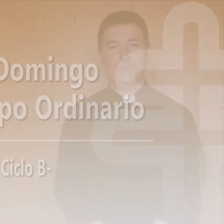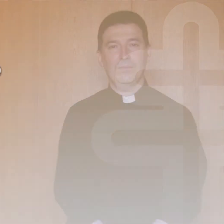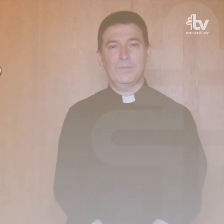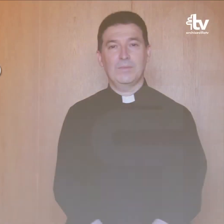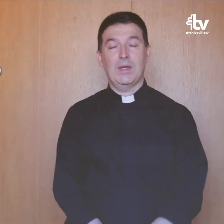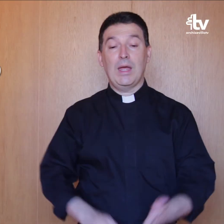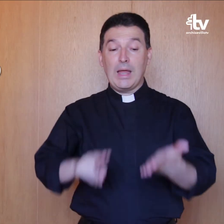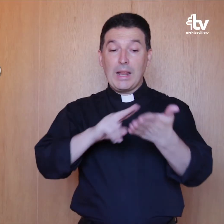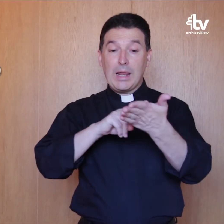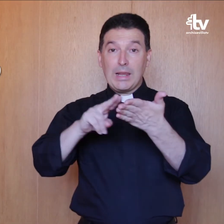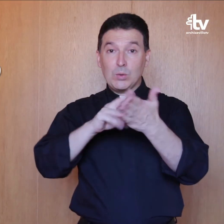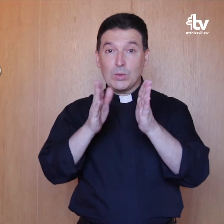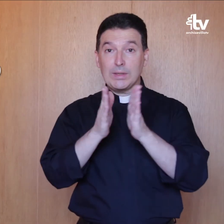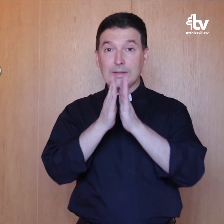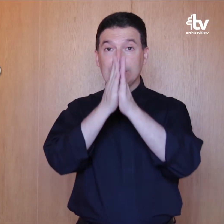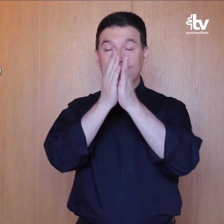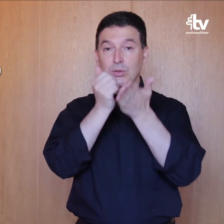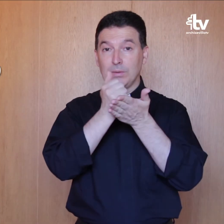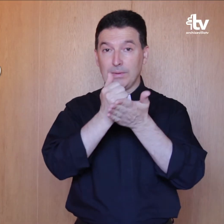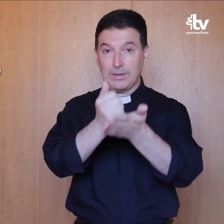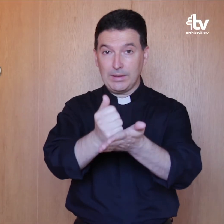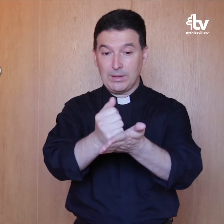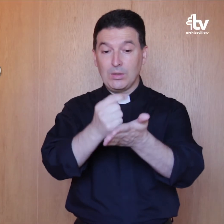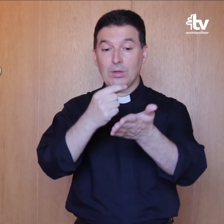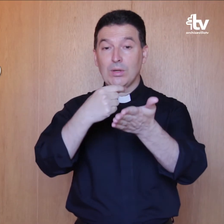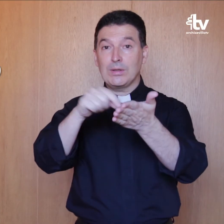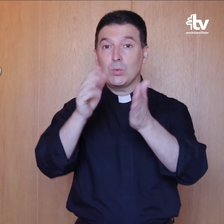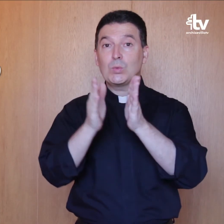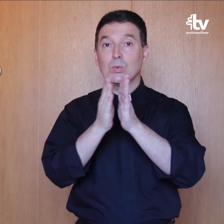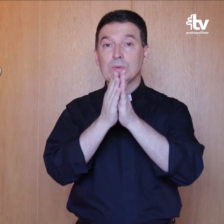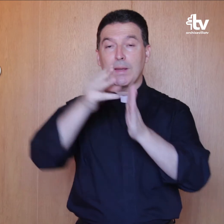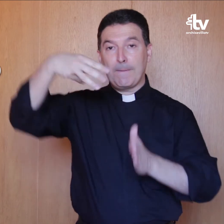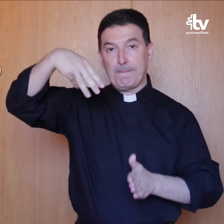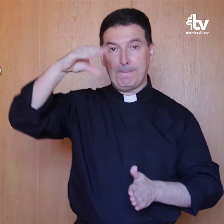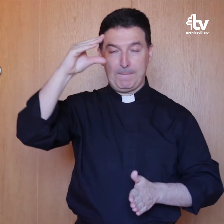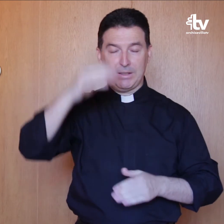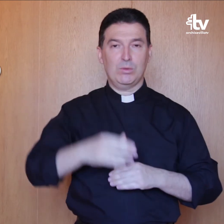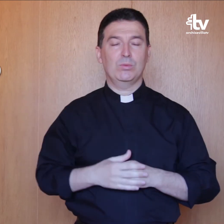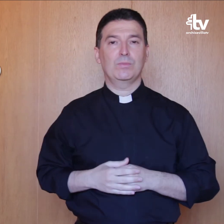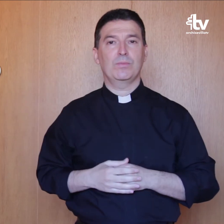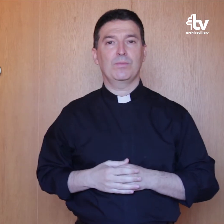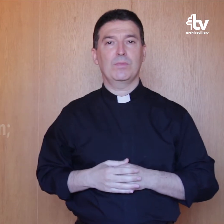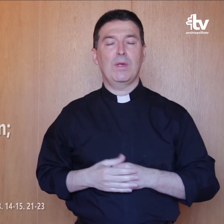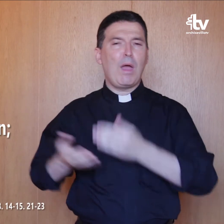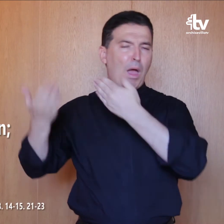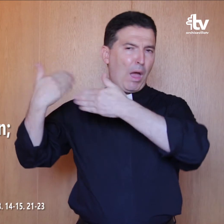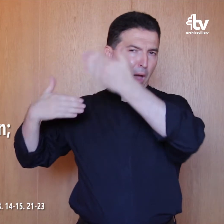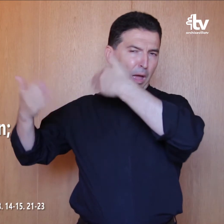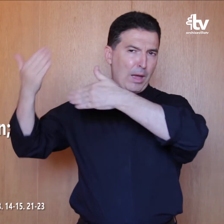Lectura del Santo Evangelio según San Marcos. En aquel tiempo